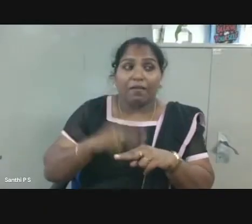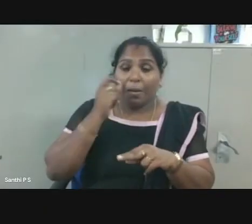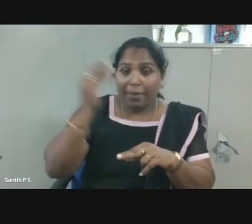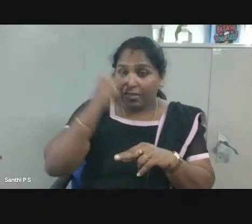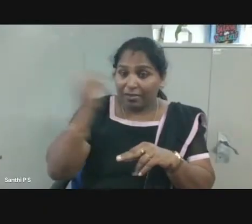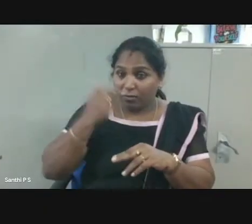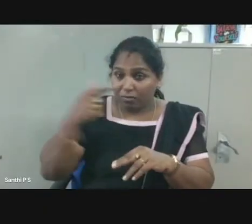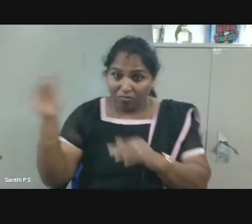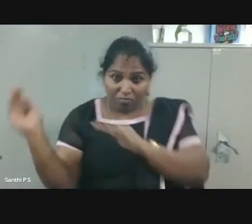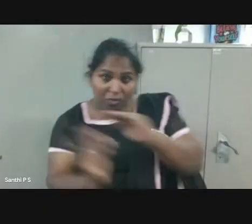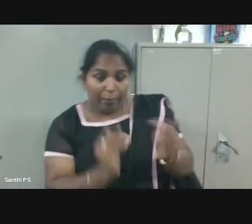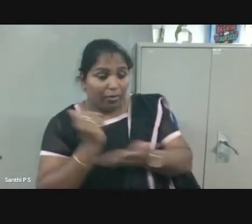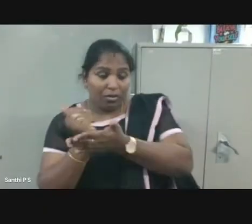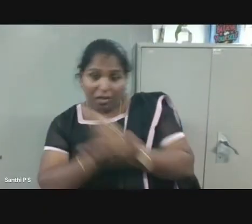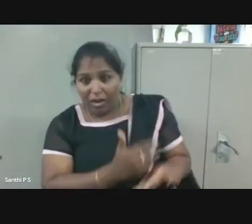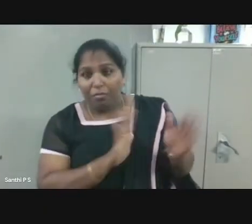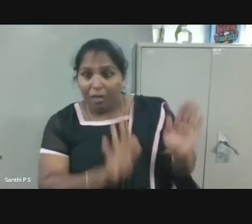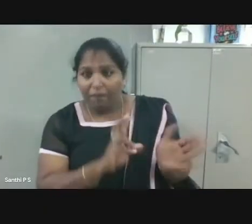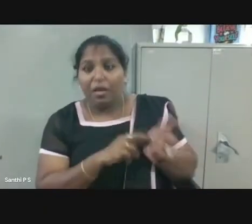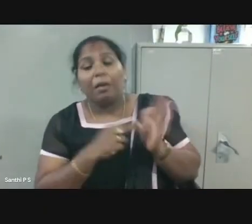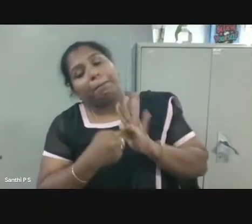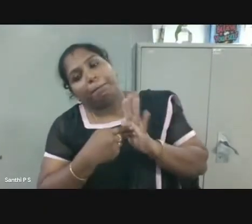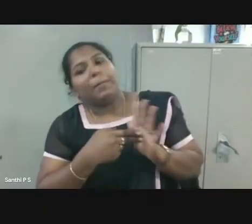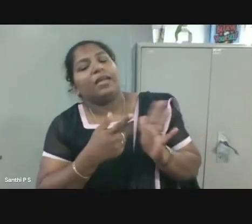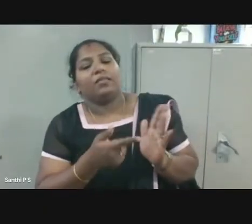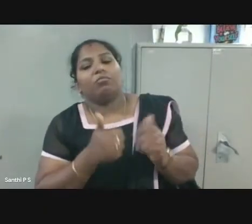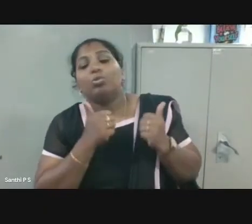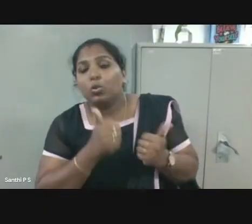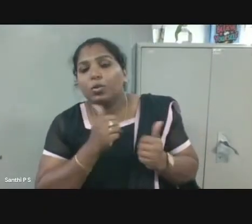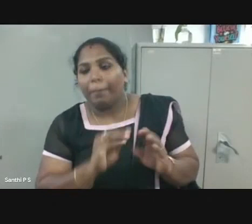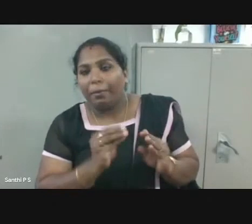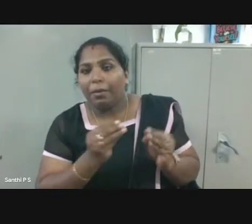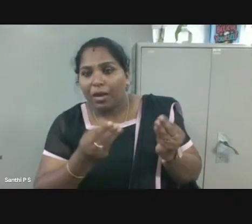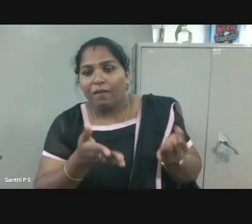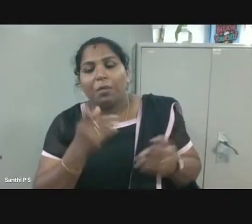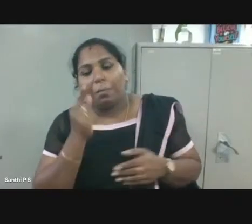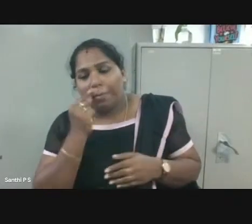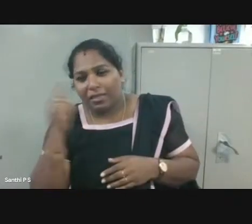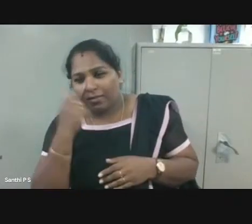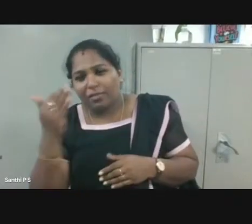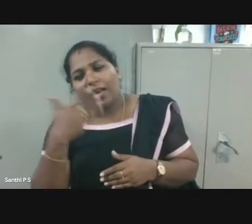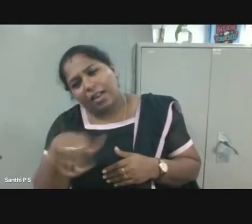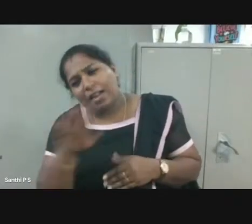അതുകൊണ്ട് അവരെയും കൂടി ഇതിനകത്ത് കയറ്റി ഈ ഒരു സപ്പോർട്ട് സിസ്റ്റത്തിനകത്ത് കൂടെയുള്ള സഹോദരന്മാരെയും കൂടെ ചേർക്കണം. അപ്പോൾ